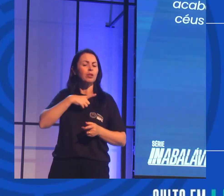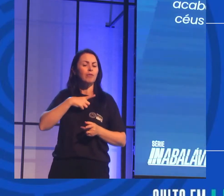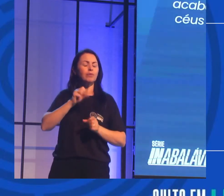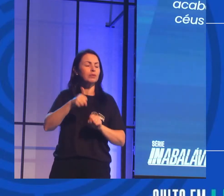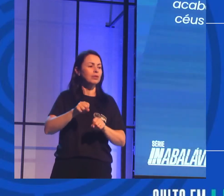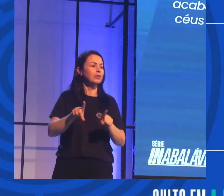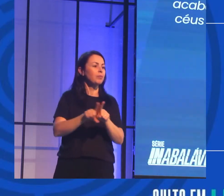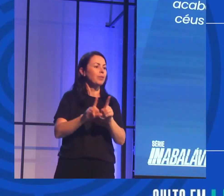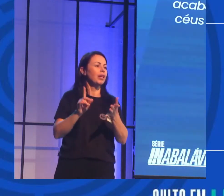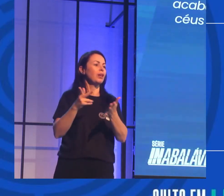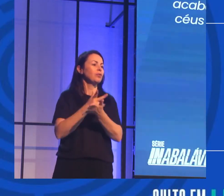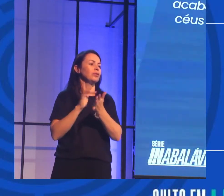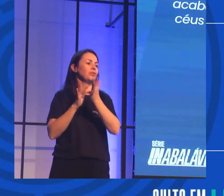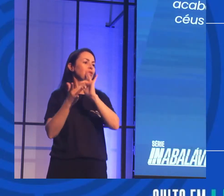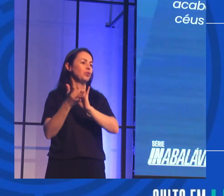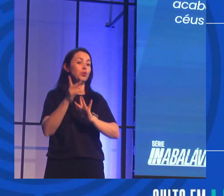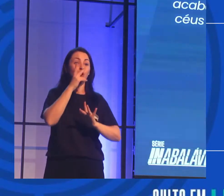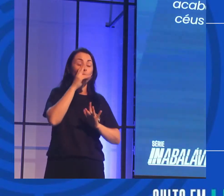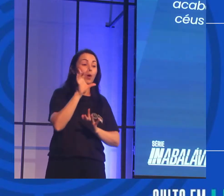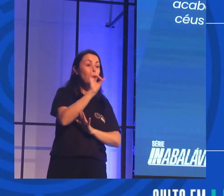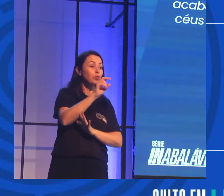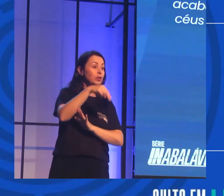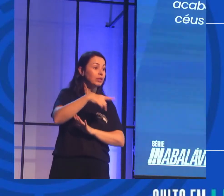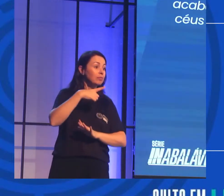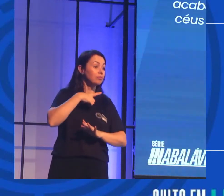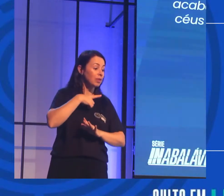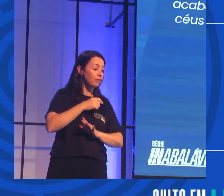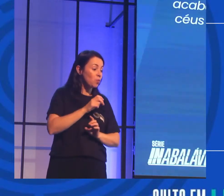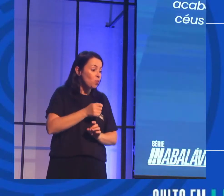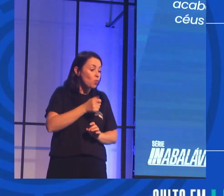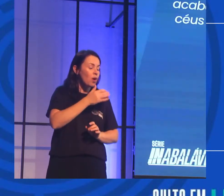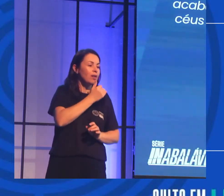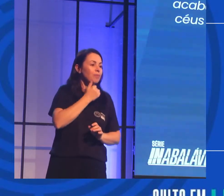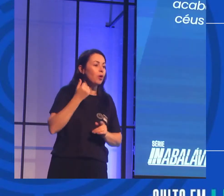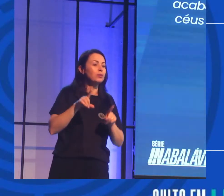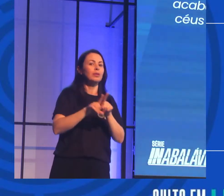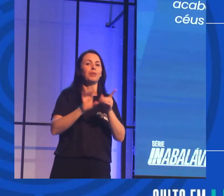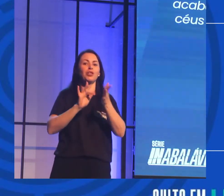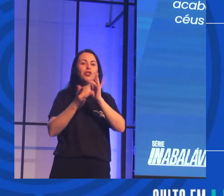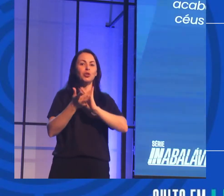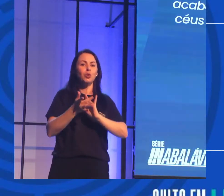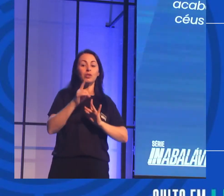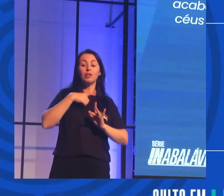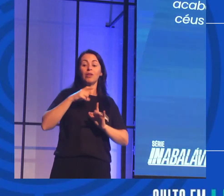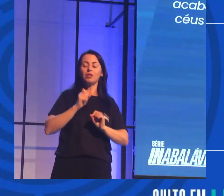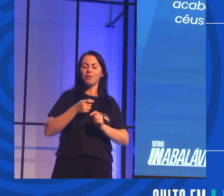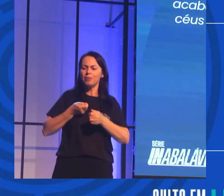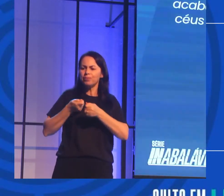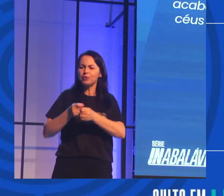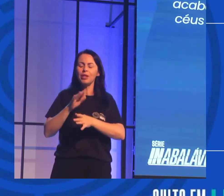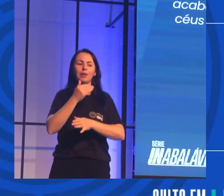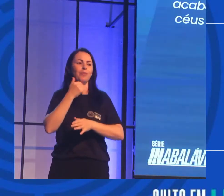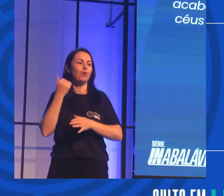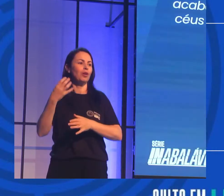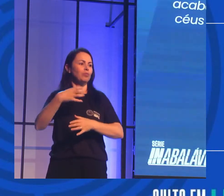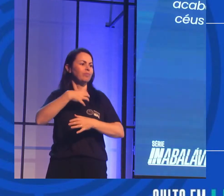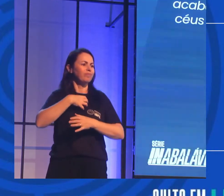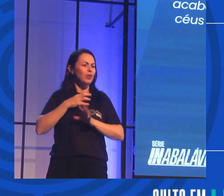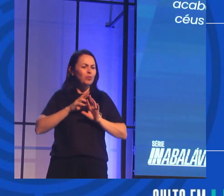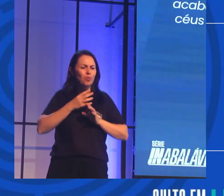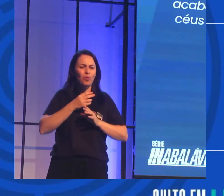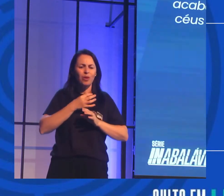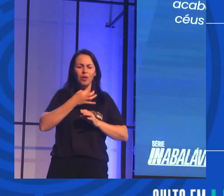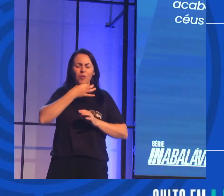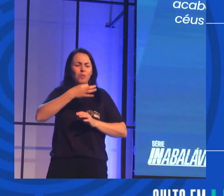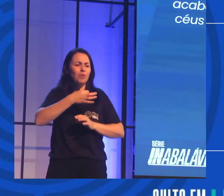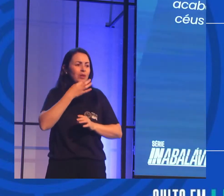foi condenado a morrer, Jesus foi condenado a morrer uma morte violenta. Assim como Daniel foi colocado numa